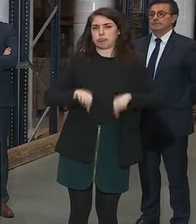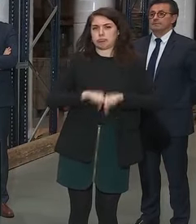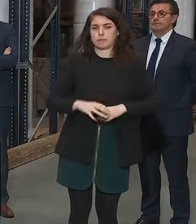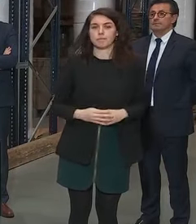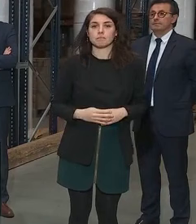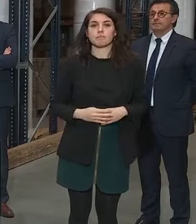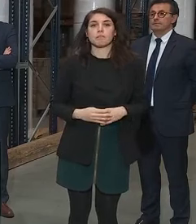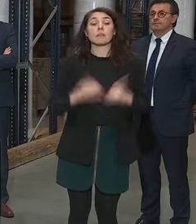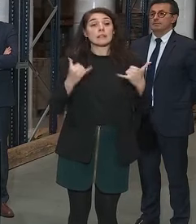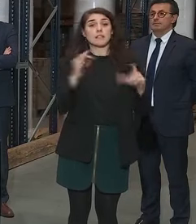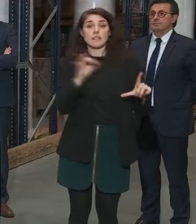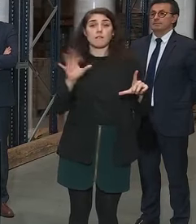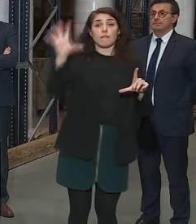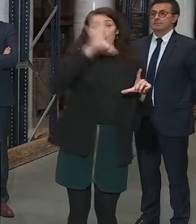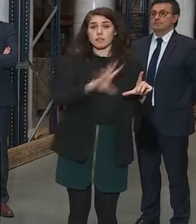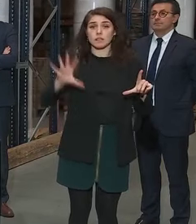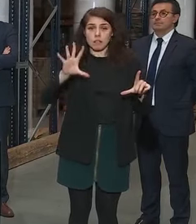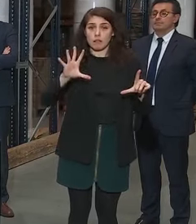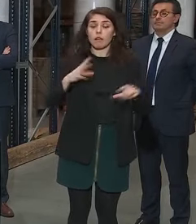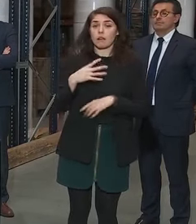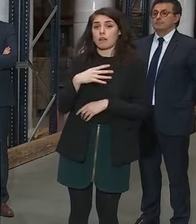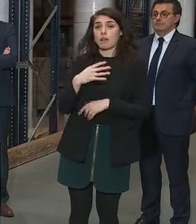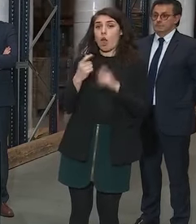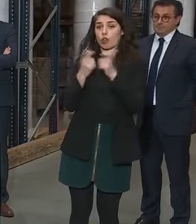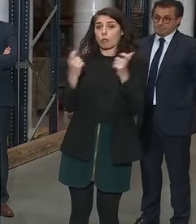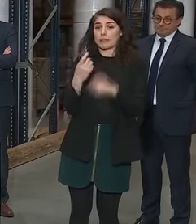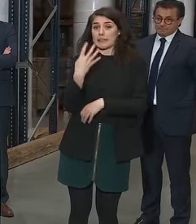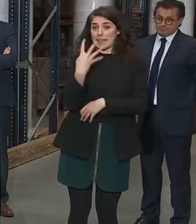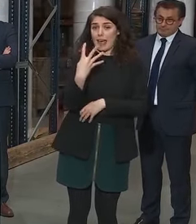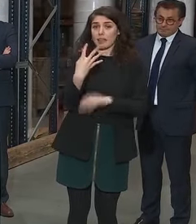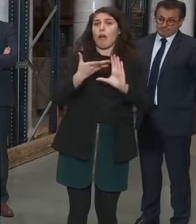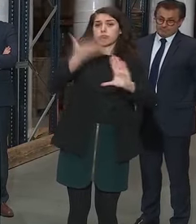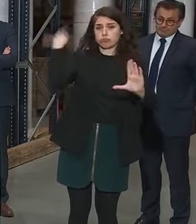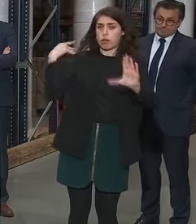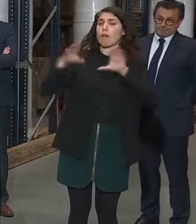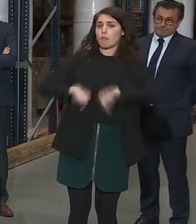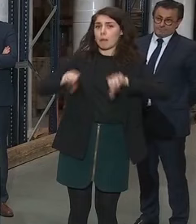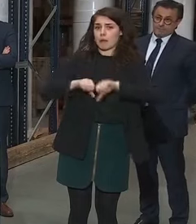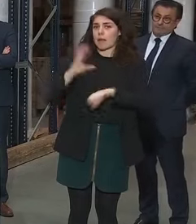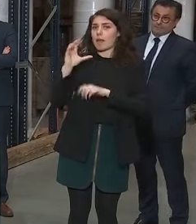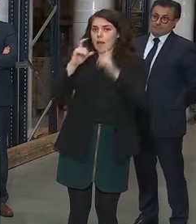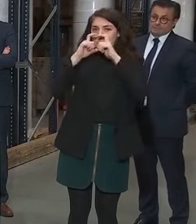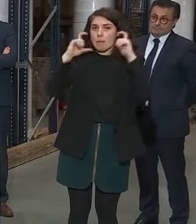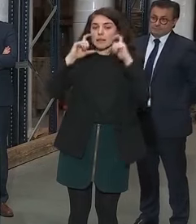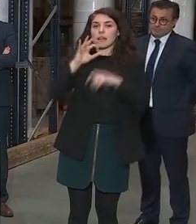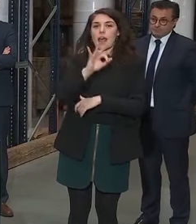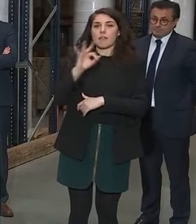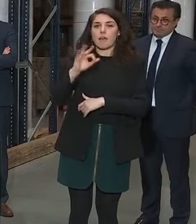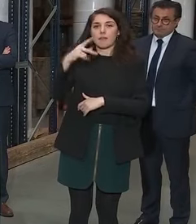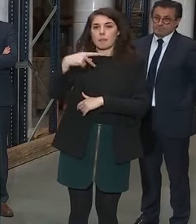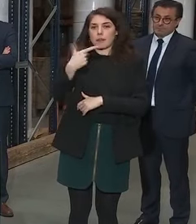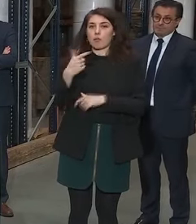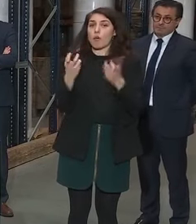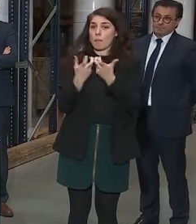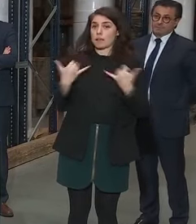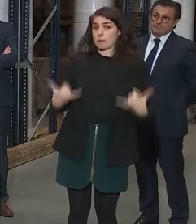France qui produisent des masques chirurgicaux, FFP2, entre autres. Colmy Open, ici, près